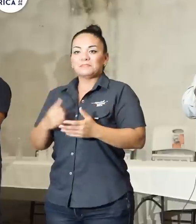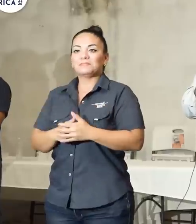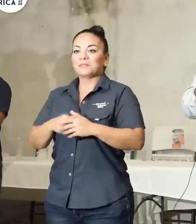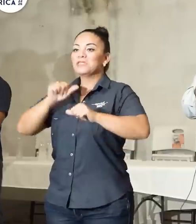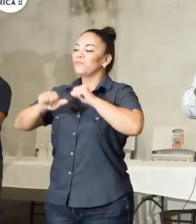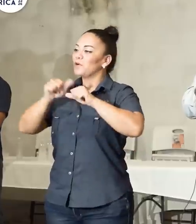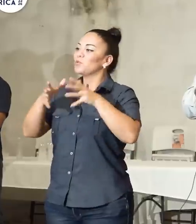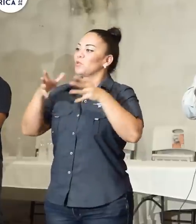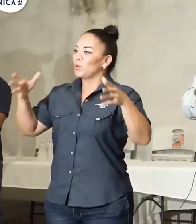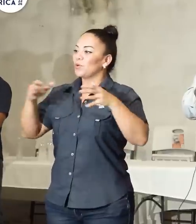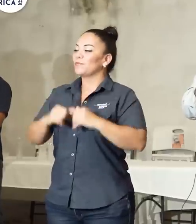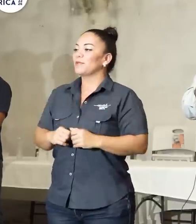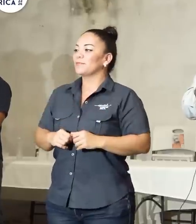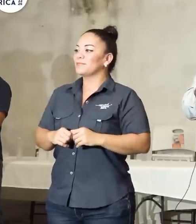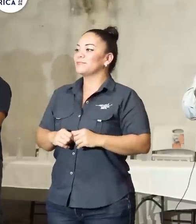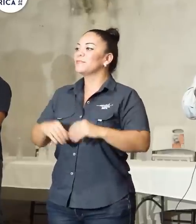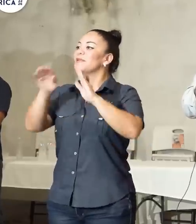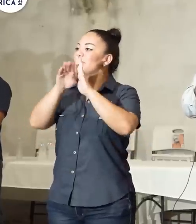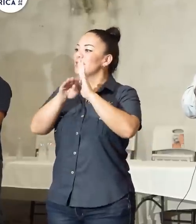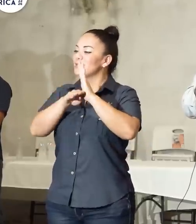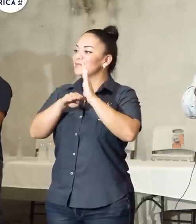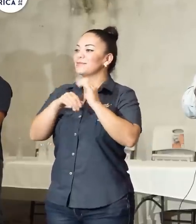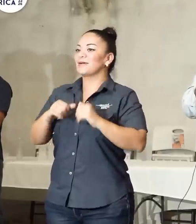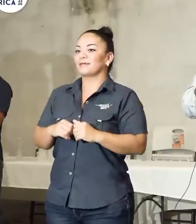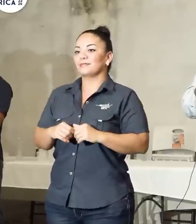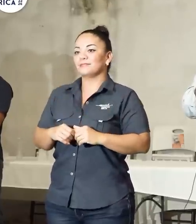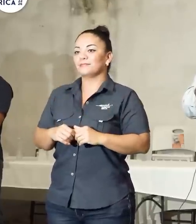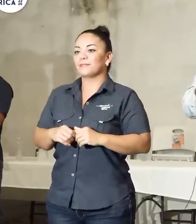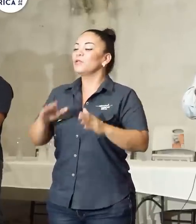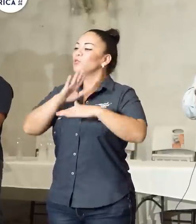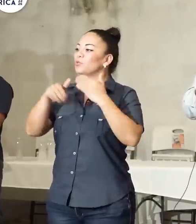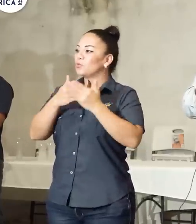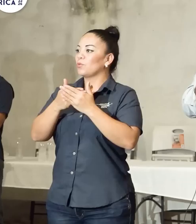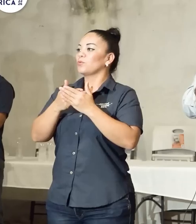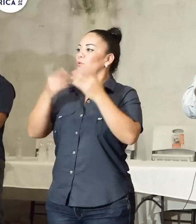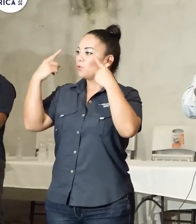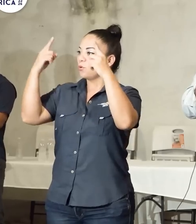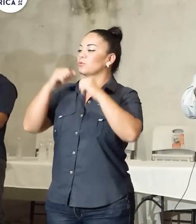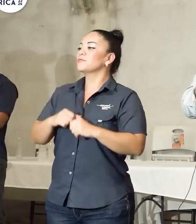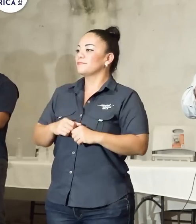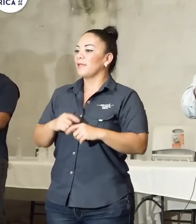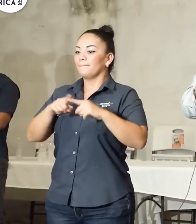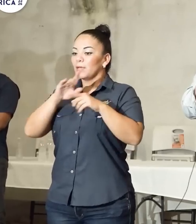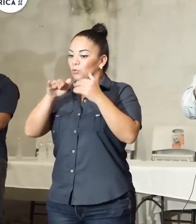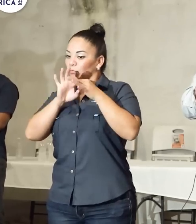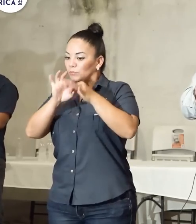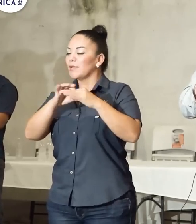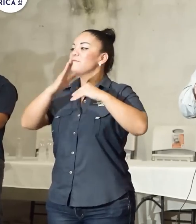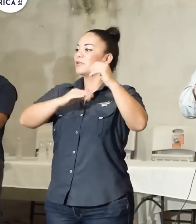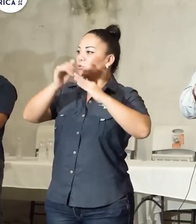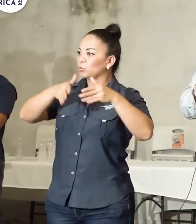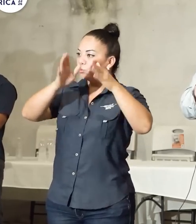un esfuerzo enorme listar los alcances, pero tienen que ver con